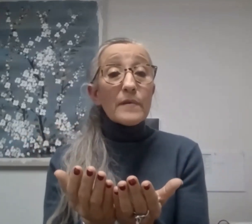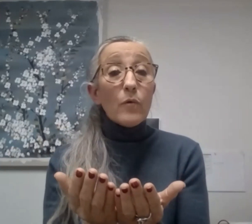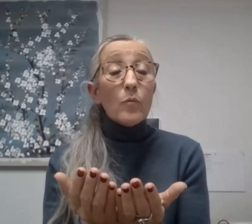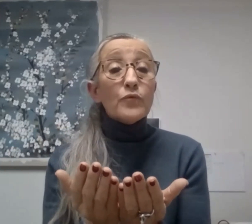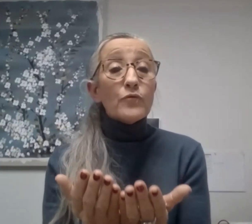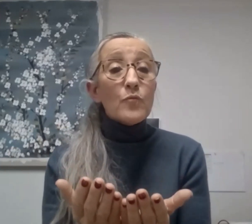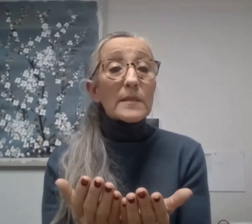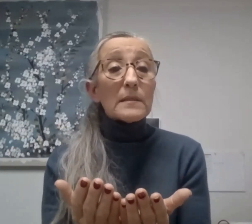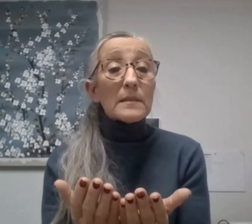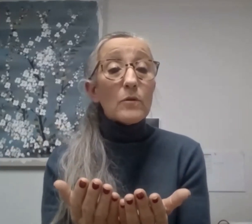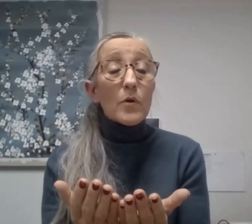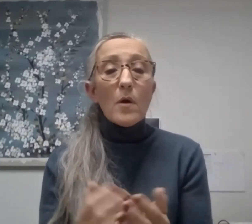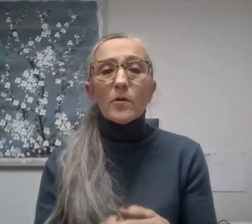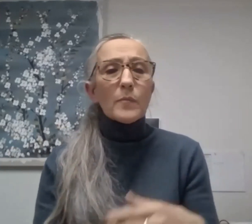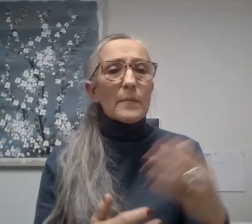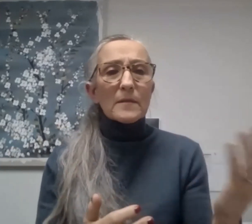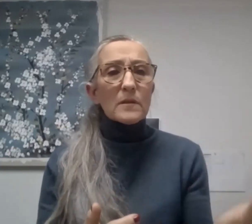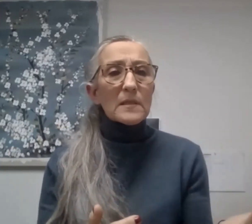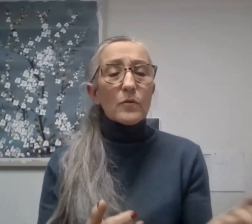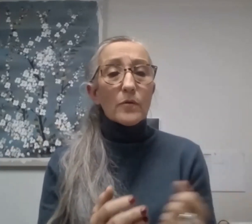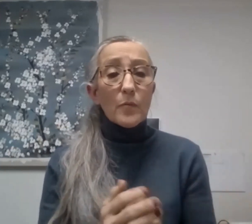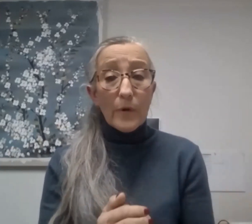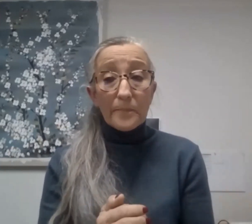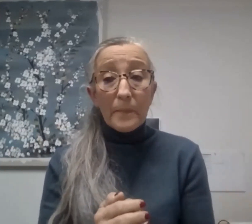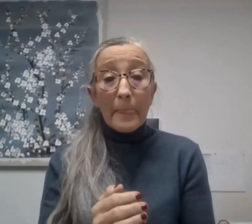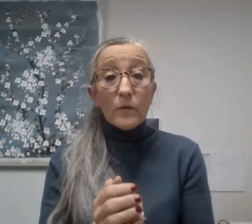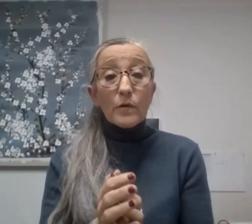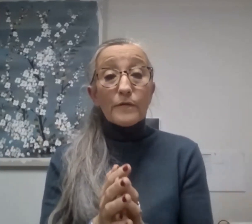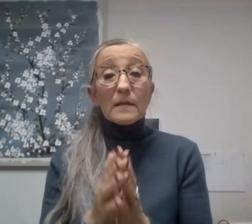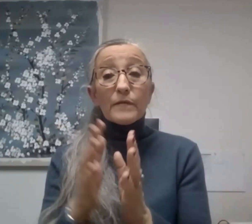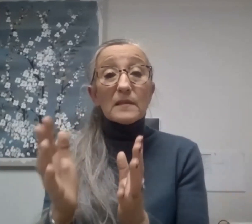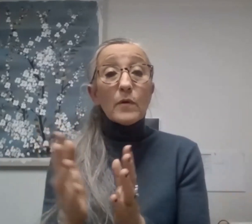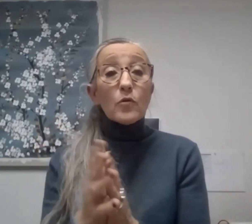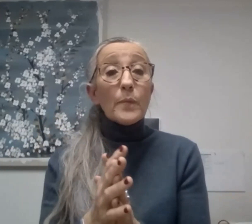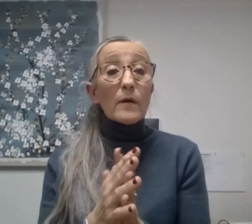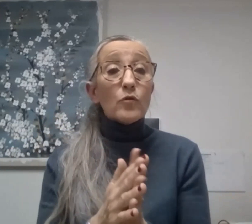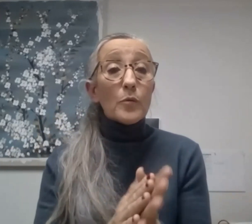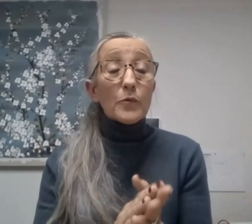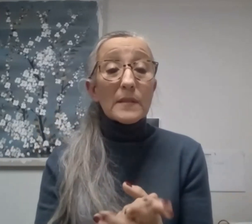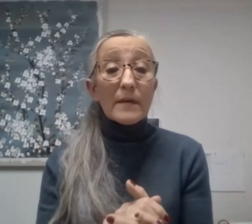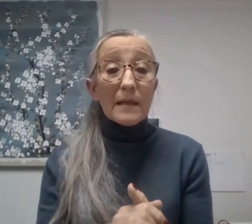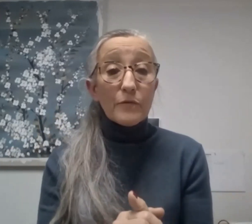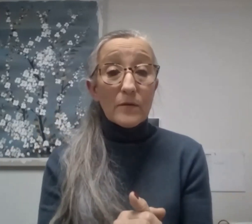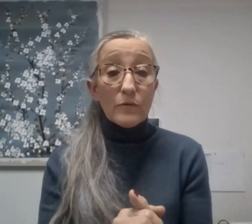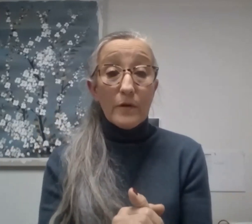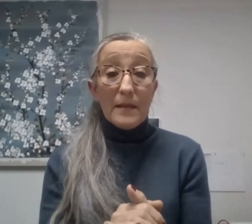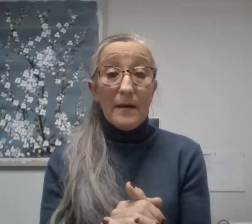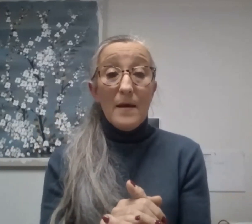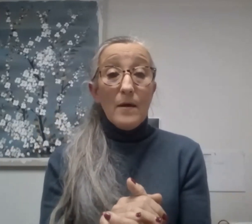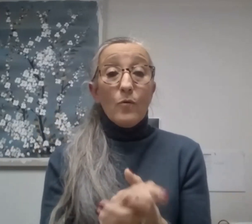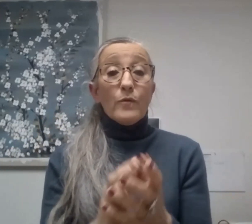sourds vivront beaucoup moins cet isolement, comme des personnes qui sont en emploi. Donc en fait, effectivement, le parcours proposé avec la